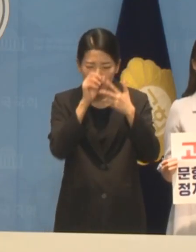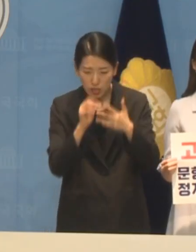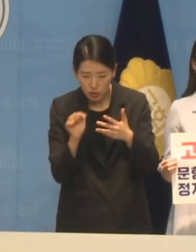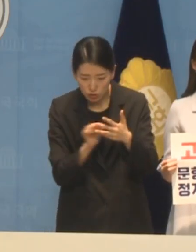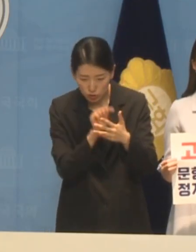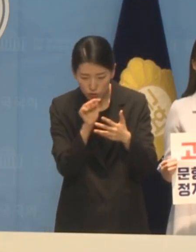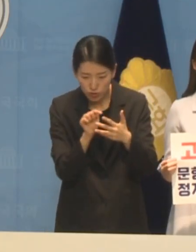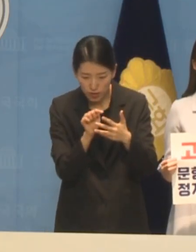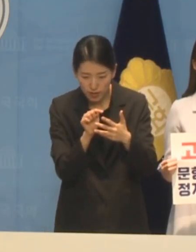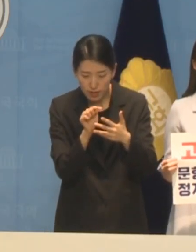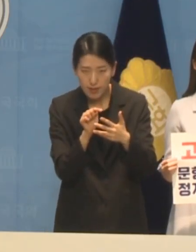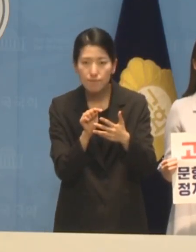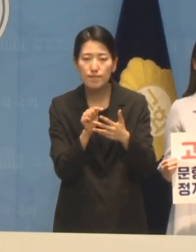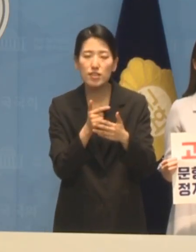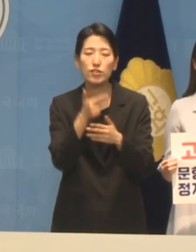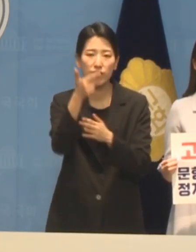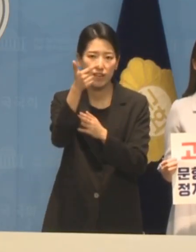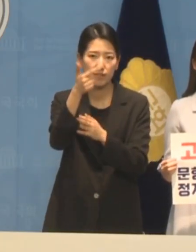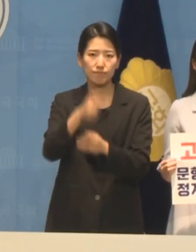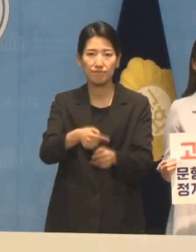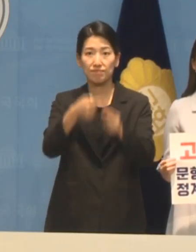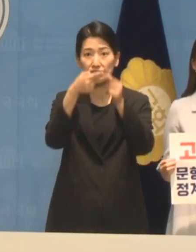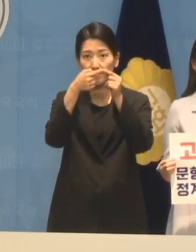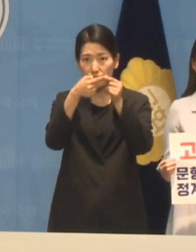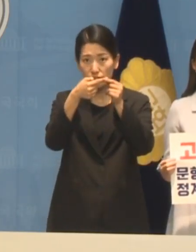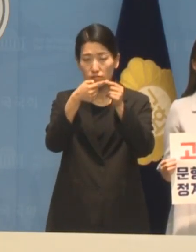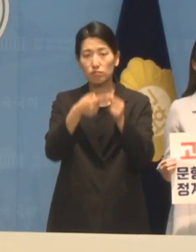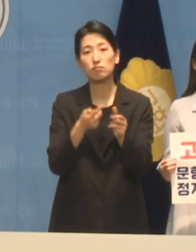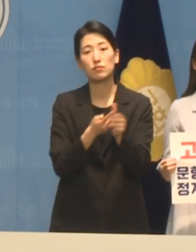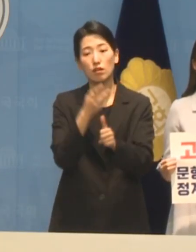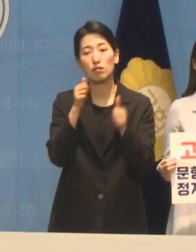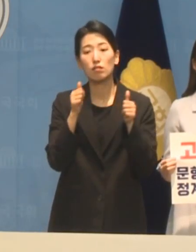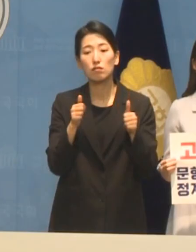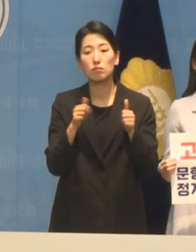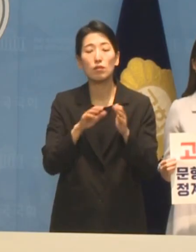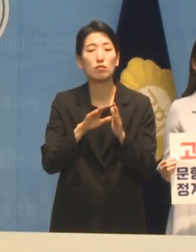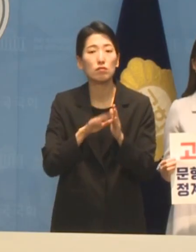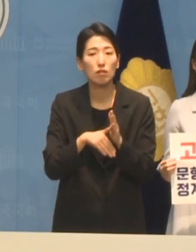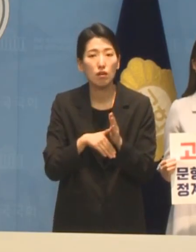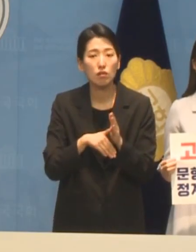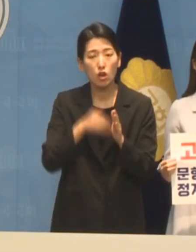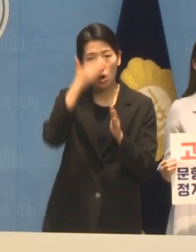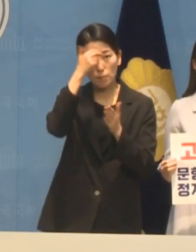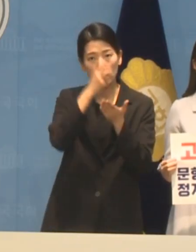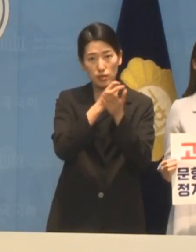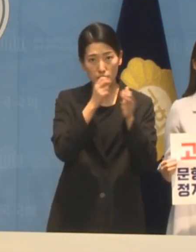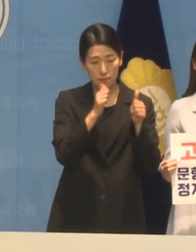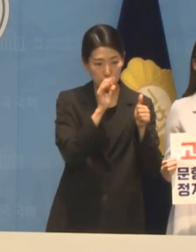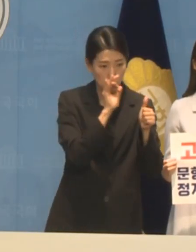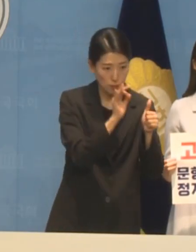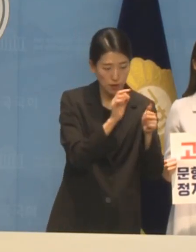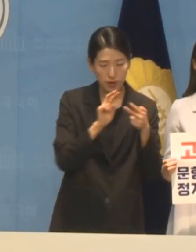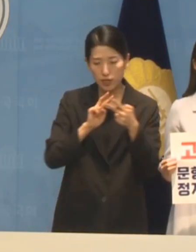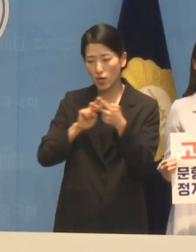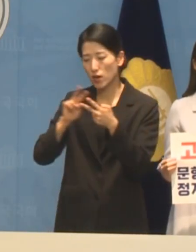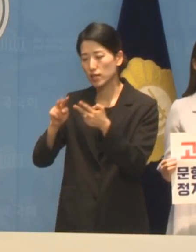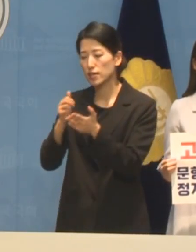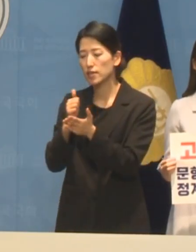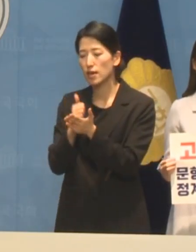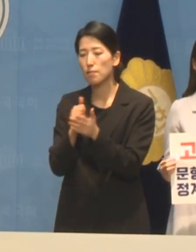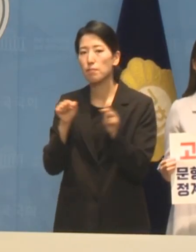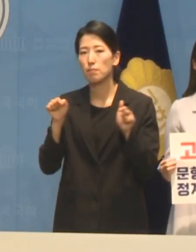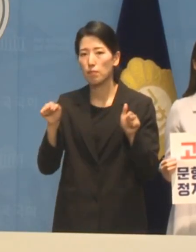위법 사례입니다. 1. 탄핵 심판의 경우 헌법재판소법은 형사소송에 관한